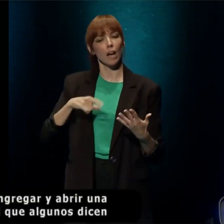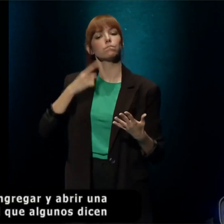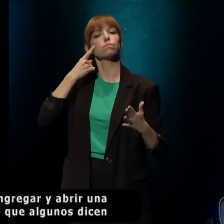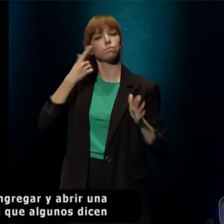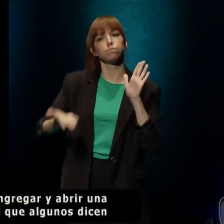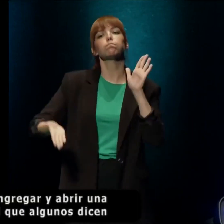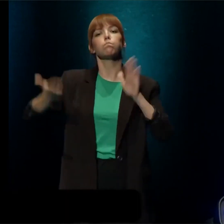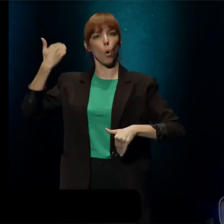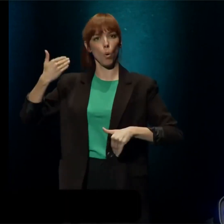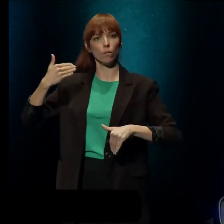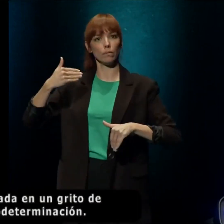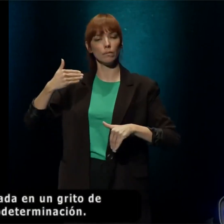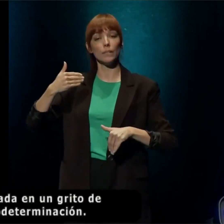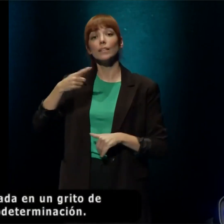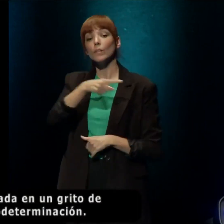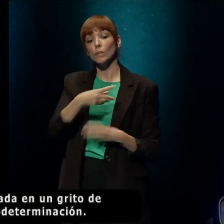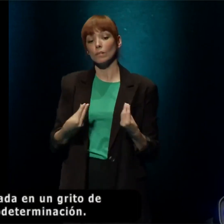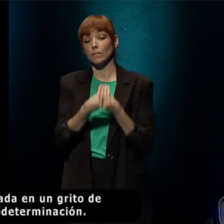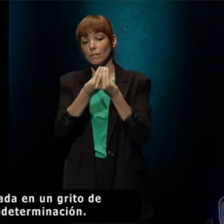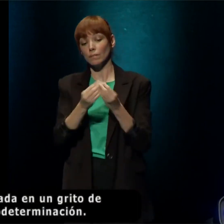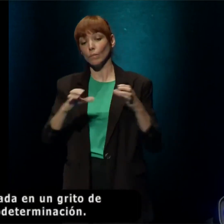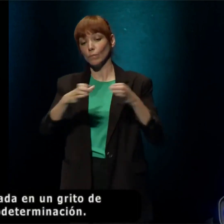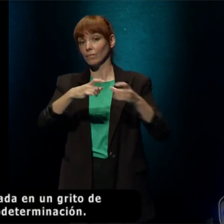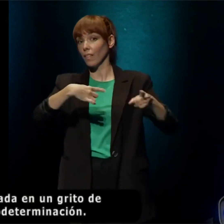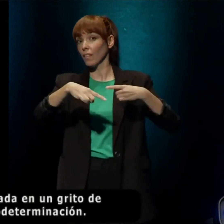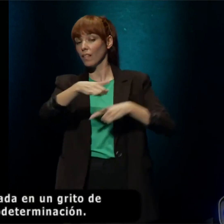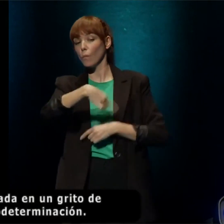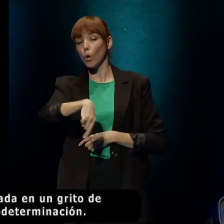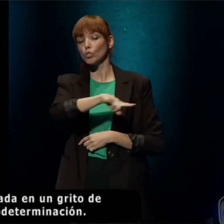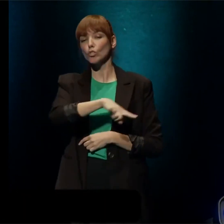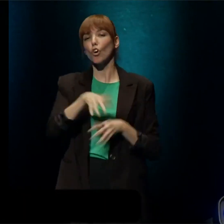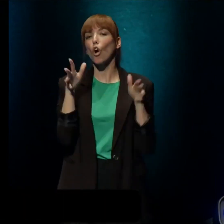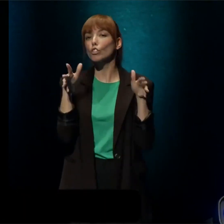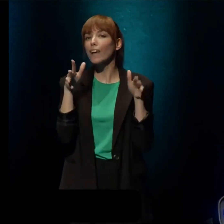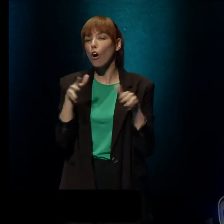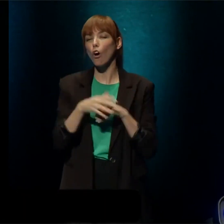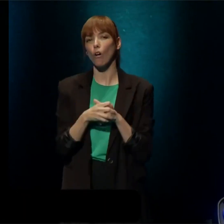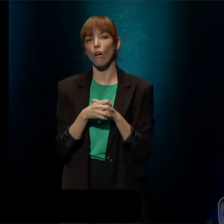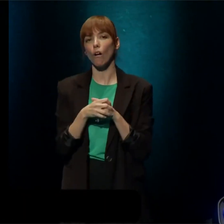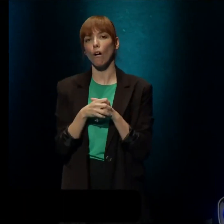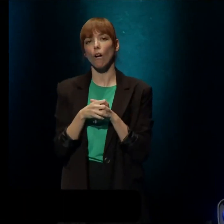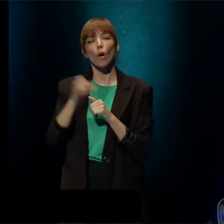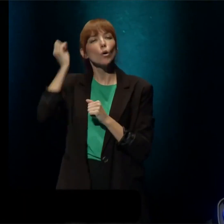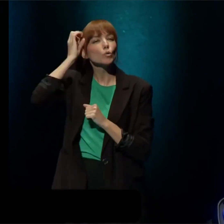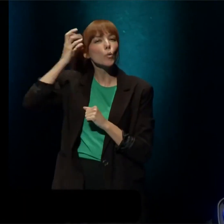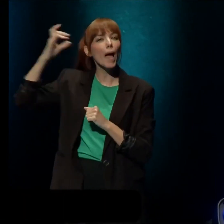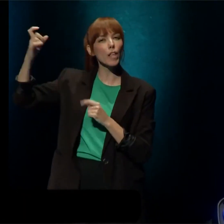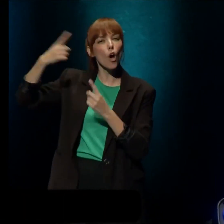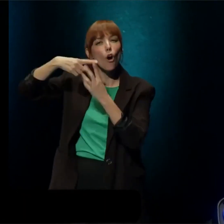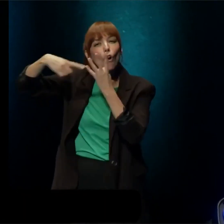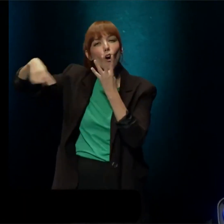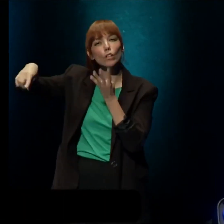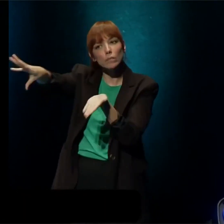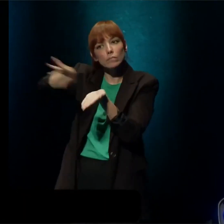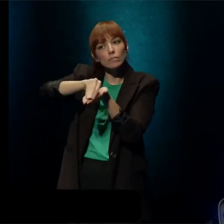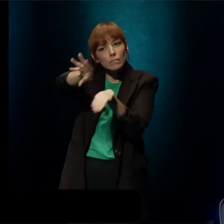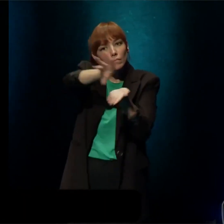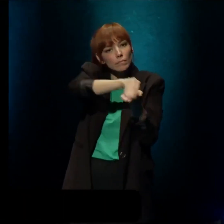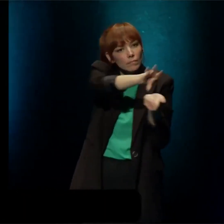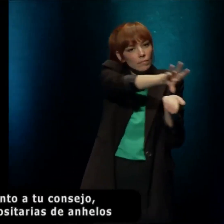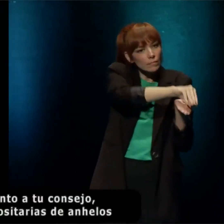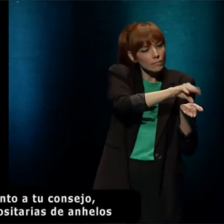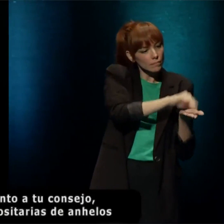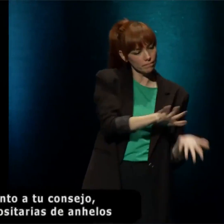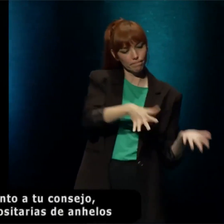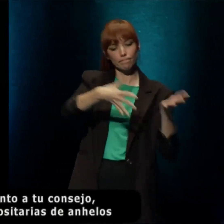Tú, junto a tu consejo, sois depositarias de anhelos que deberán cristalizar en derechos.